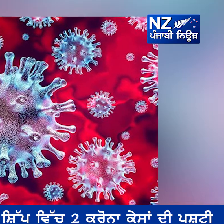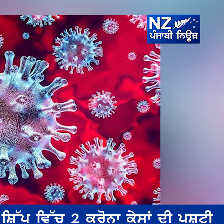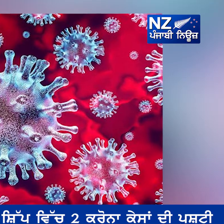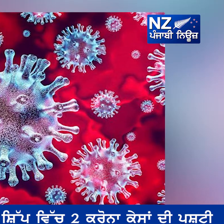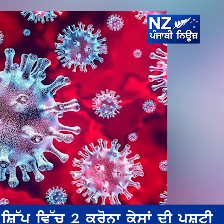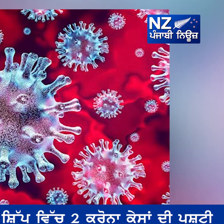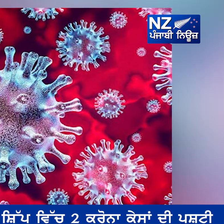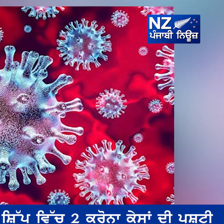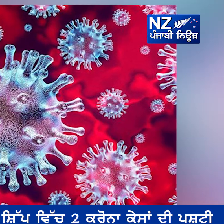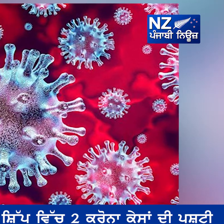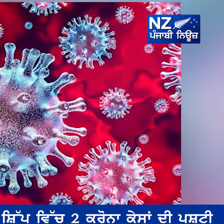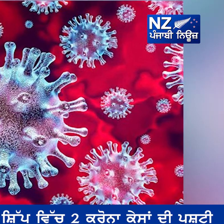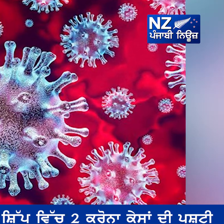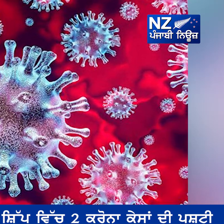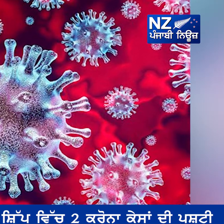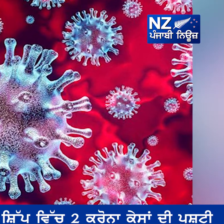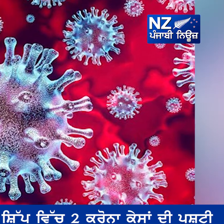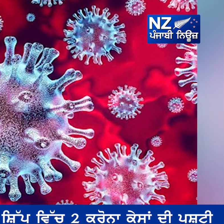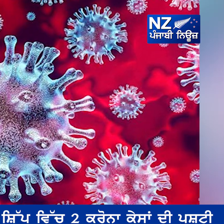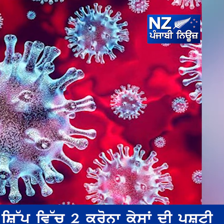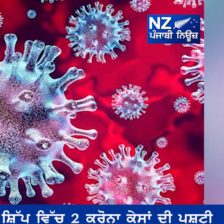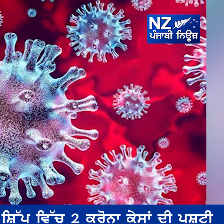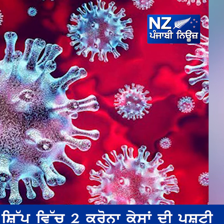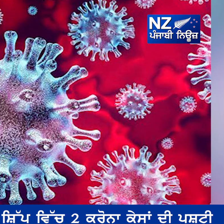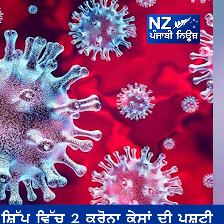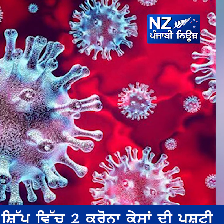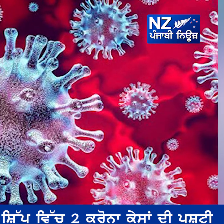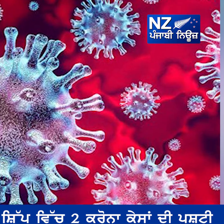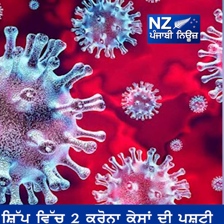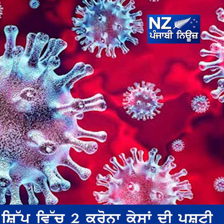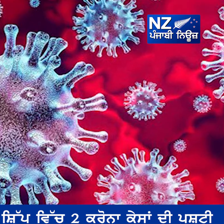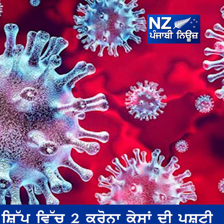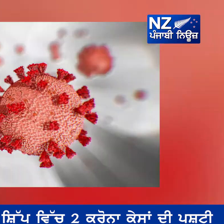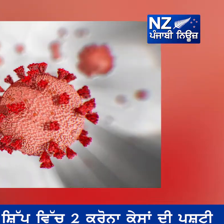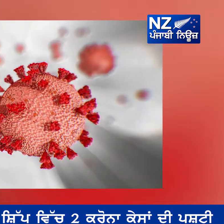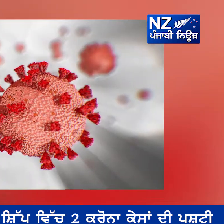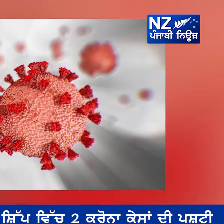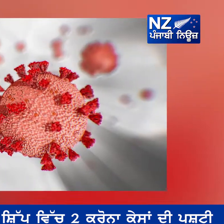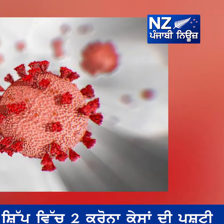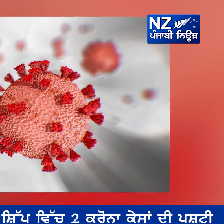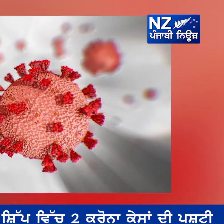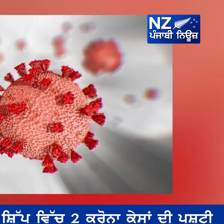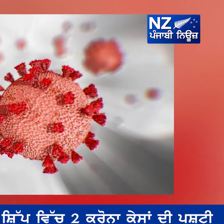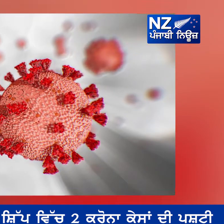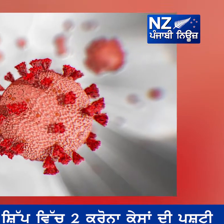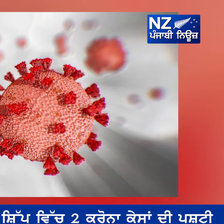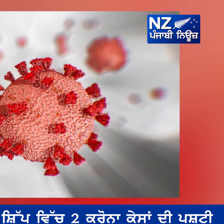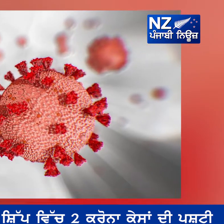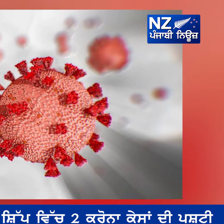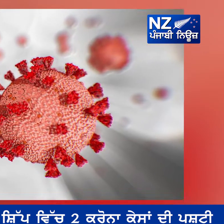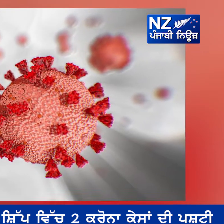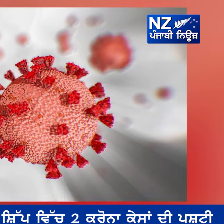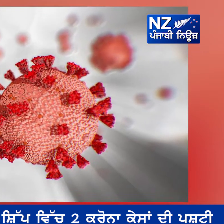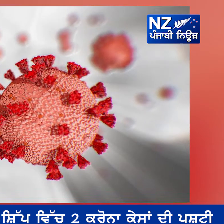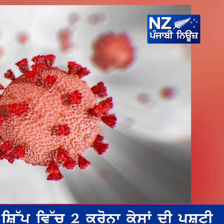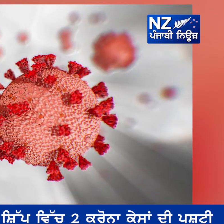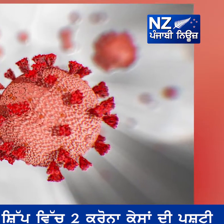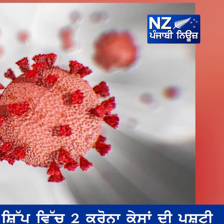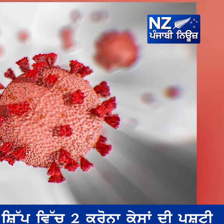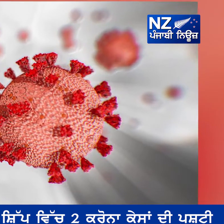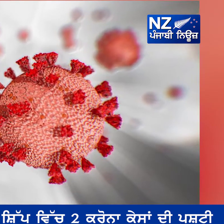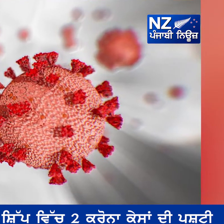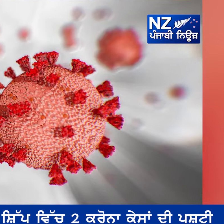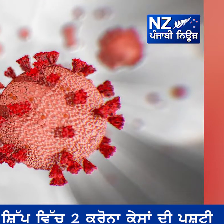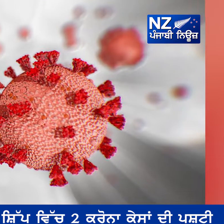न्यूजिलेंड विच आच मैने इज राइसुलेशन विच दोनवे केसां दी पुष्टी होई है अते इस तो इलावा नौट शोट दी मॉल्ट पब विच कुमन जान